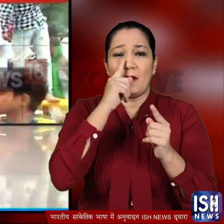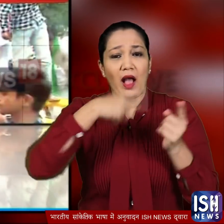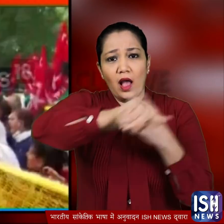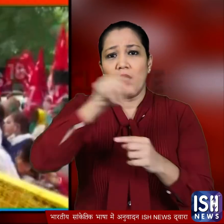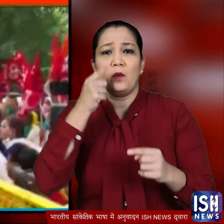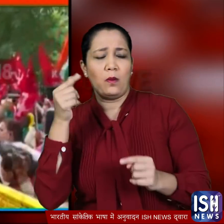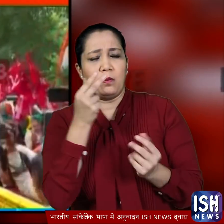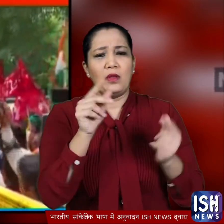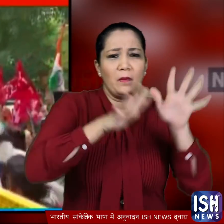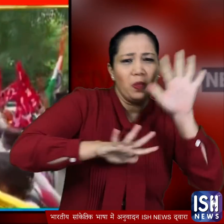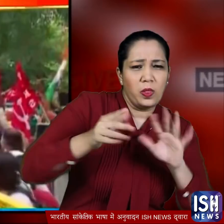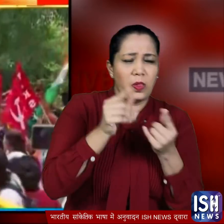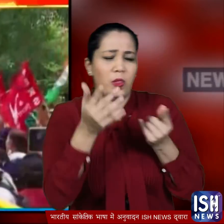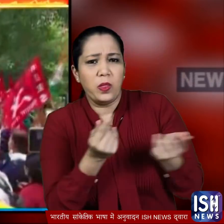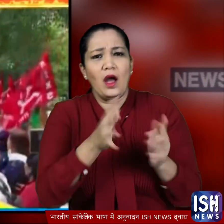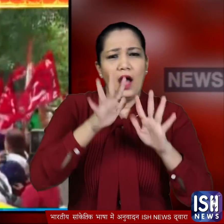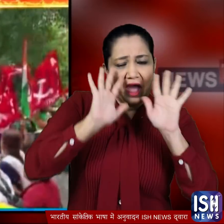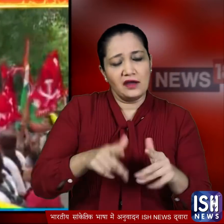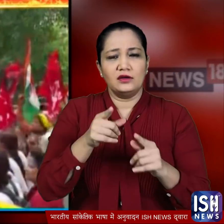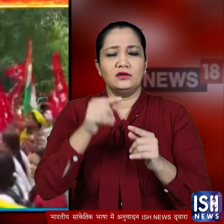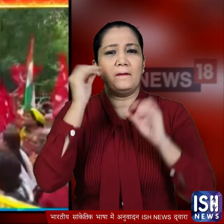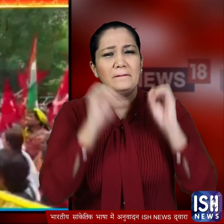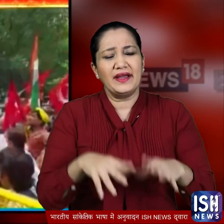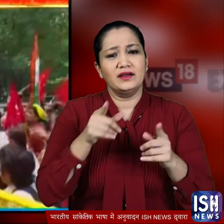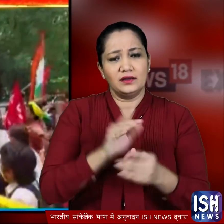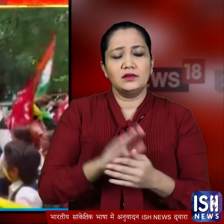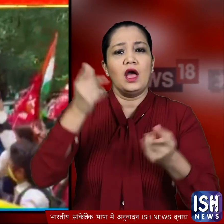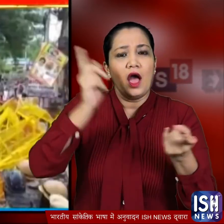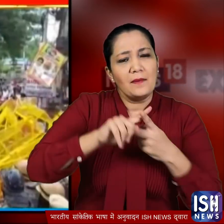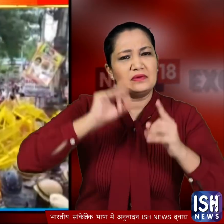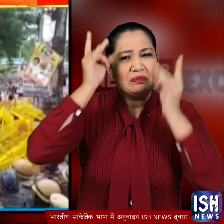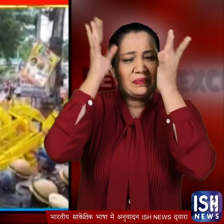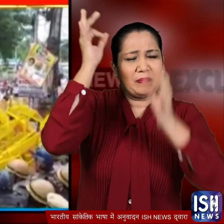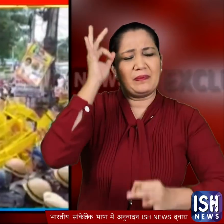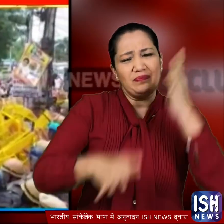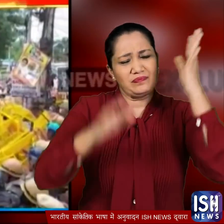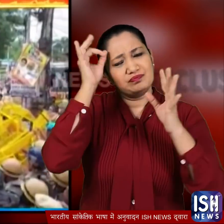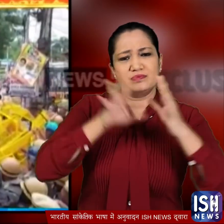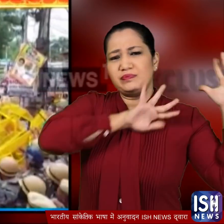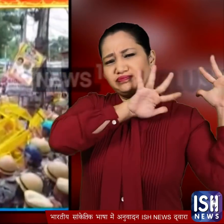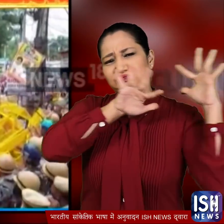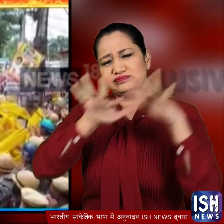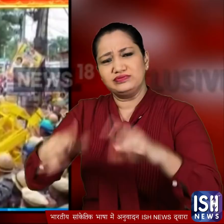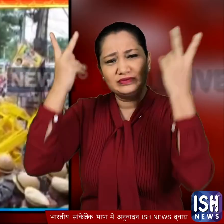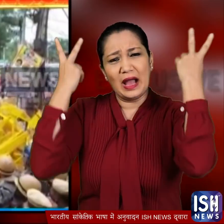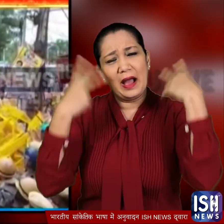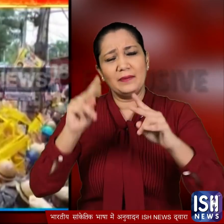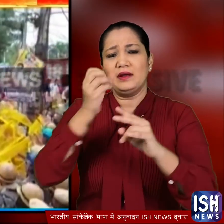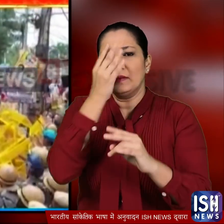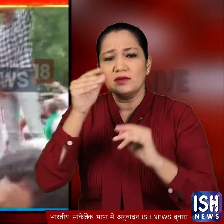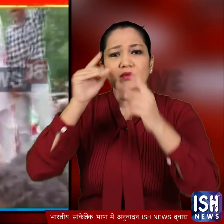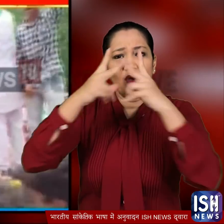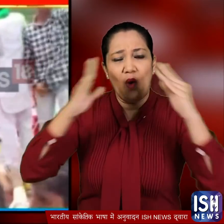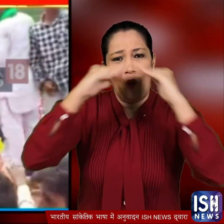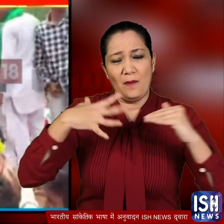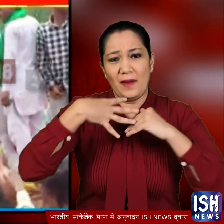थे, जिसकी आग उनके घर के दरवाजे तक हंगामे के रूप में पहुंच गई। बड़ी संख्या में जुटे किसानों ने बीजेपी नेता के घर के बाहर